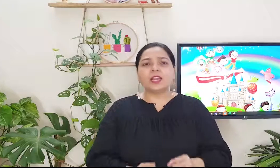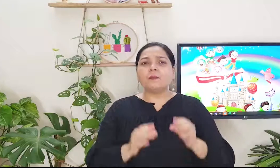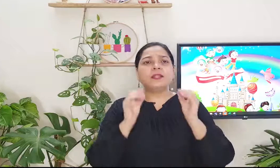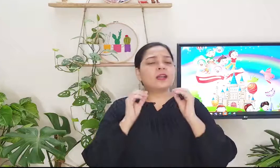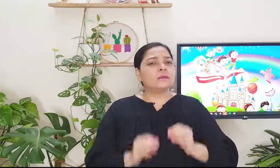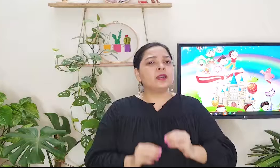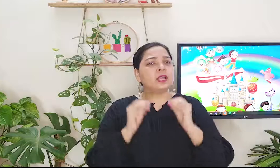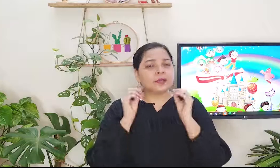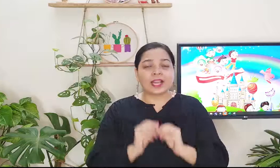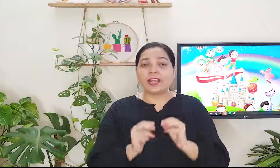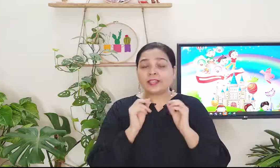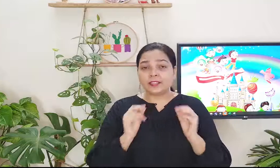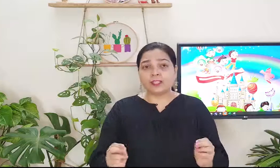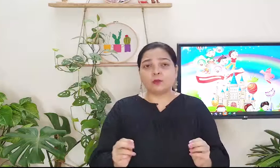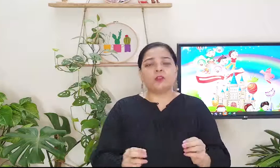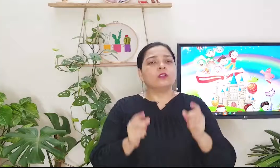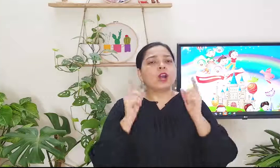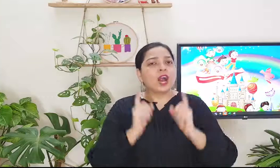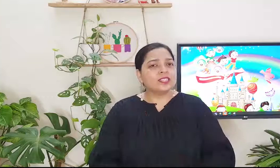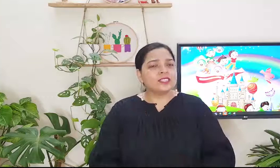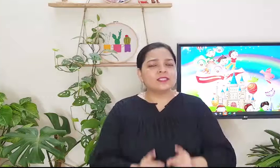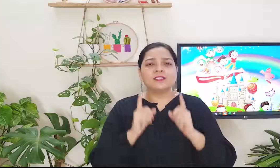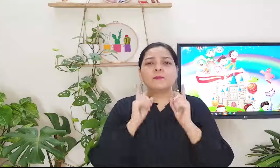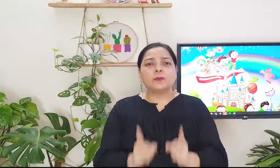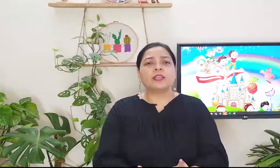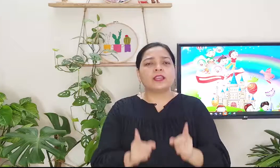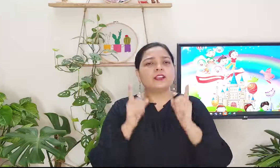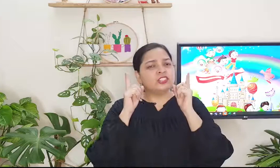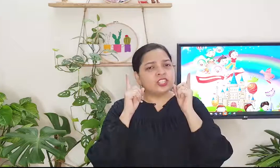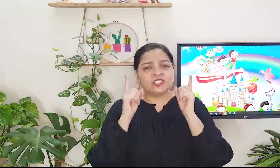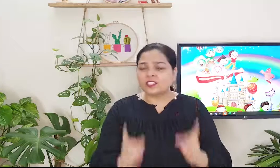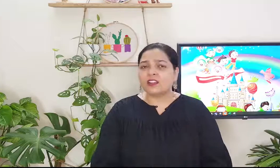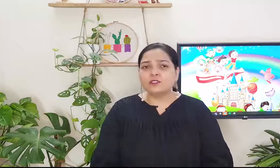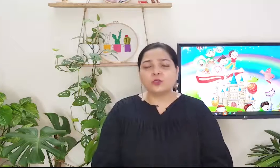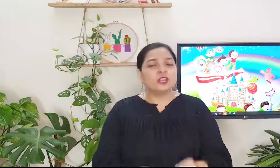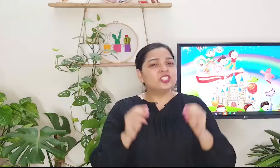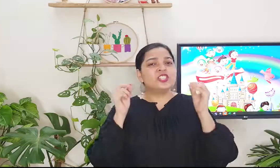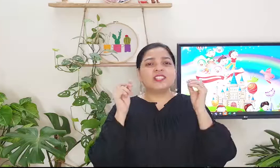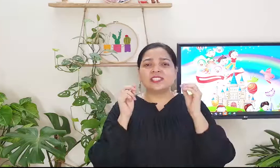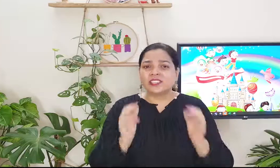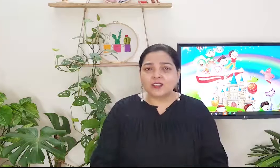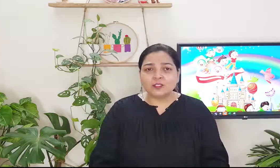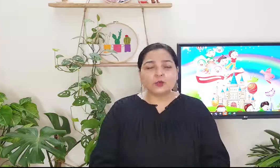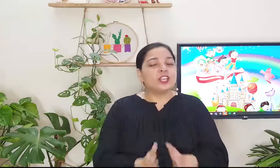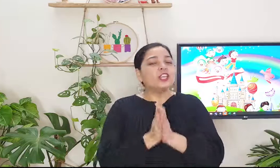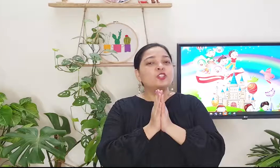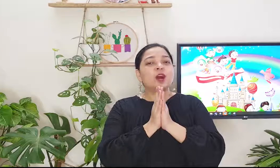এখনো কাউকে বলো না, তো আজ থেকেই সবাইকে বলো, জিজাস লাভ ইউ, জিজাস লাভ ইউ,